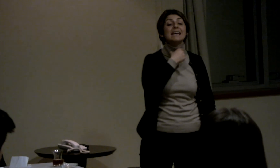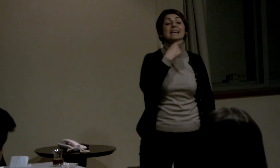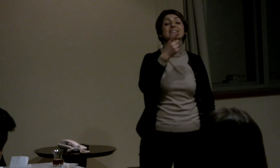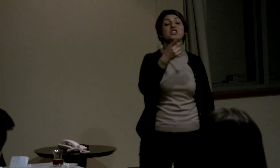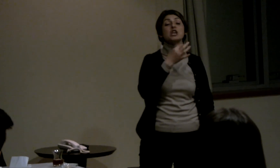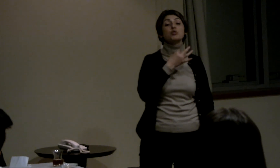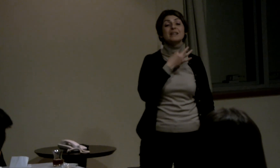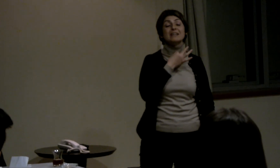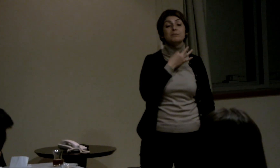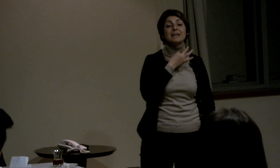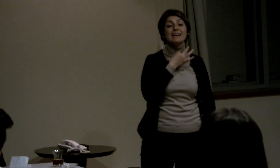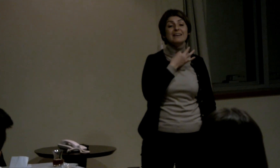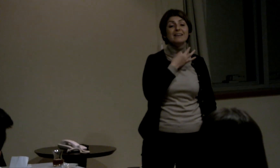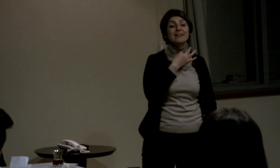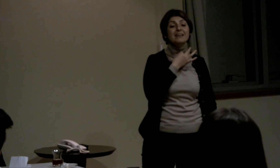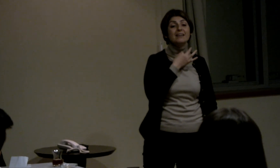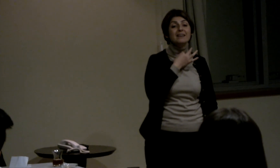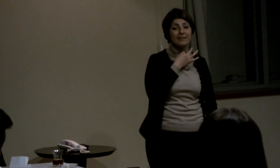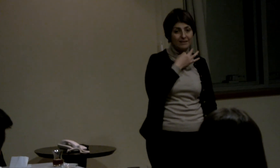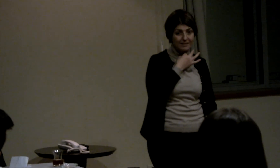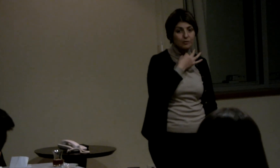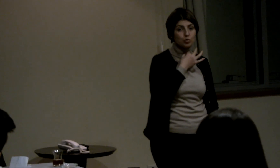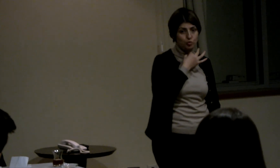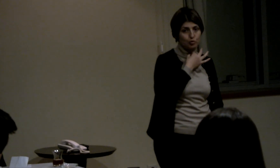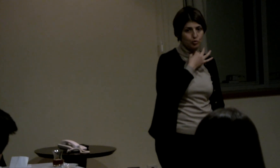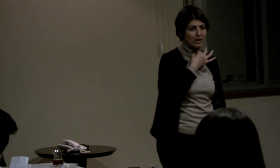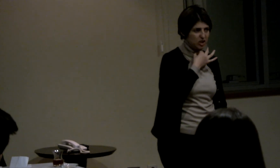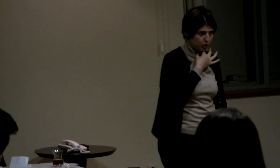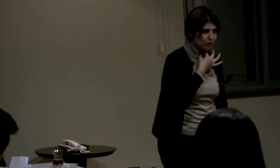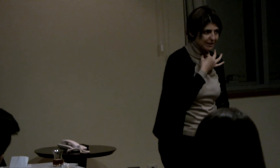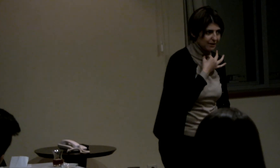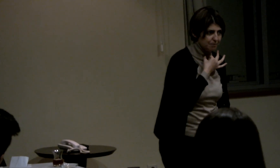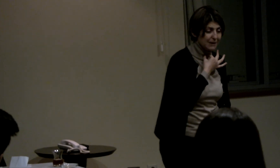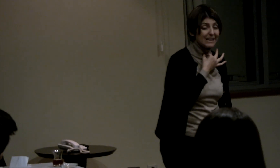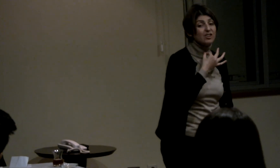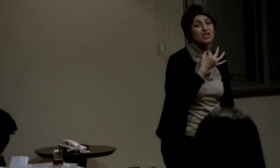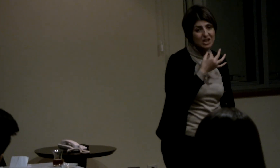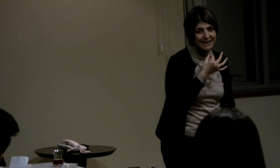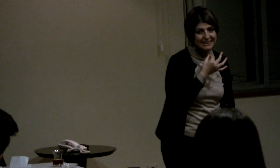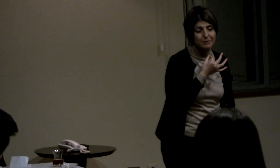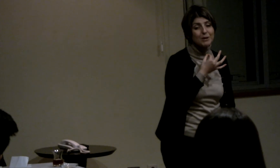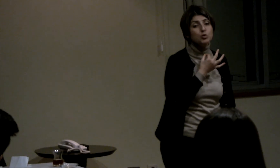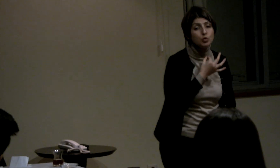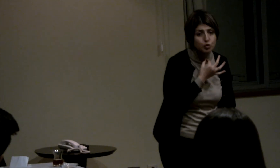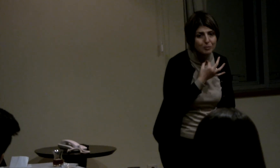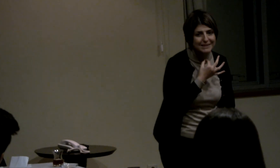Evet. Teşekkür ederim de tutuyorum. Teşekkür ederim. Rica ederim de tutmadan